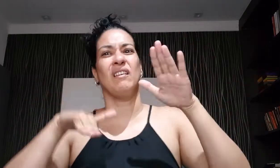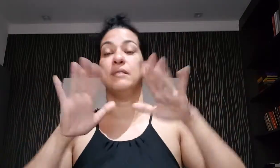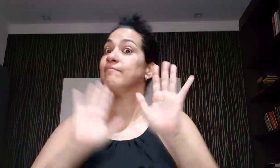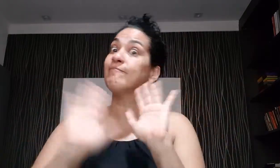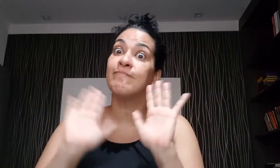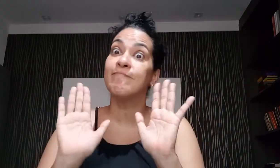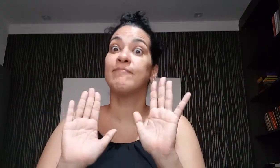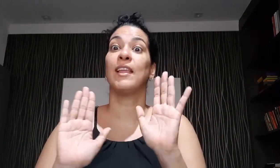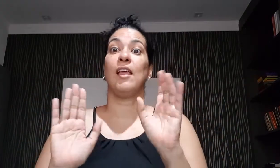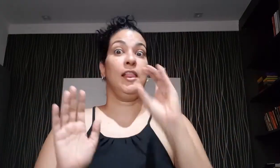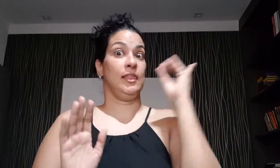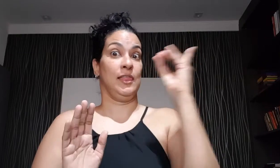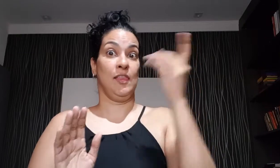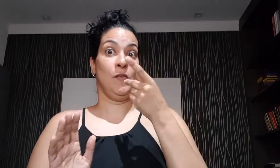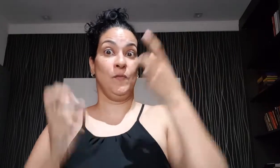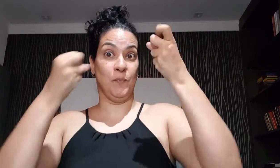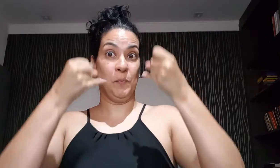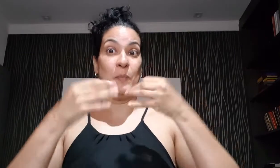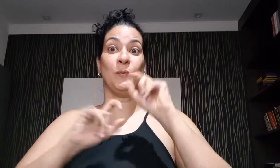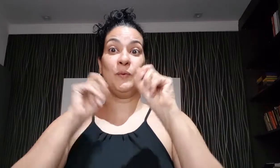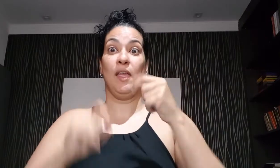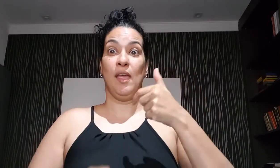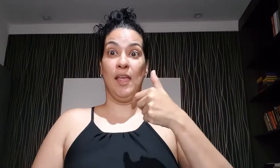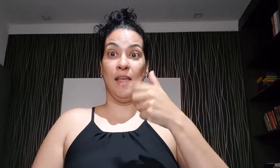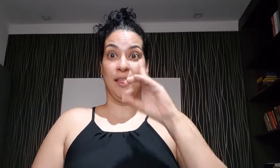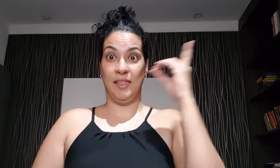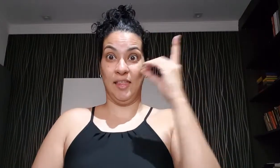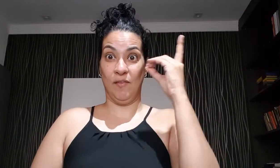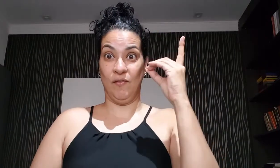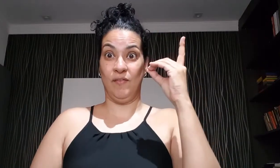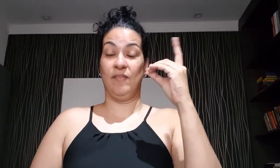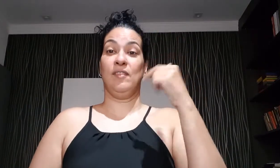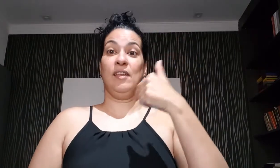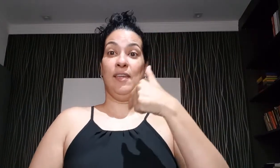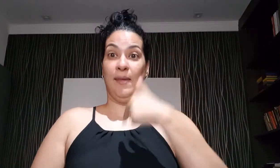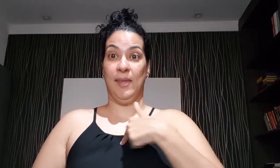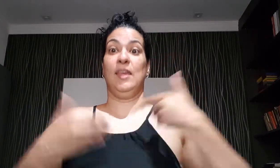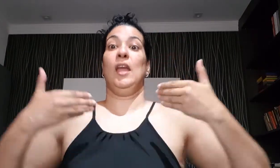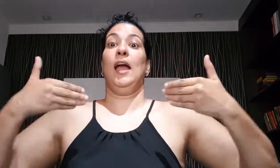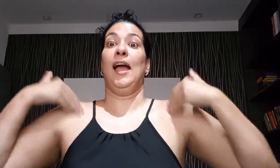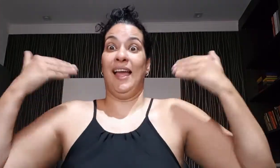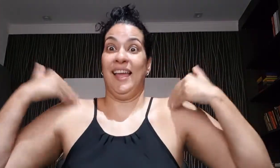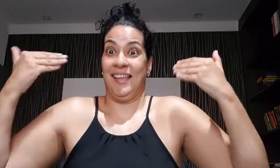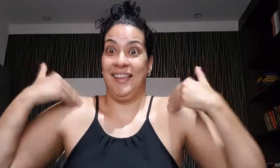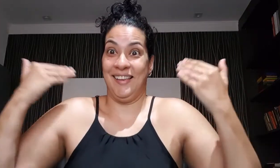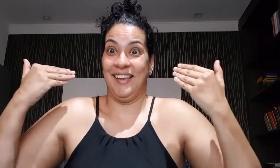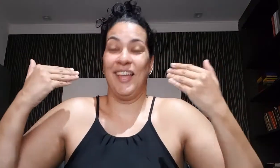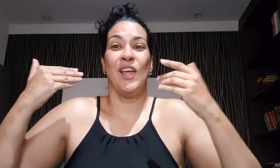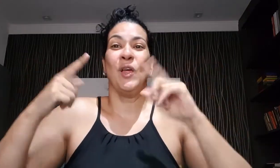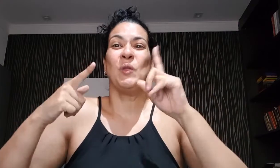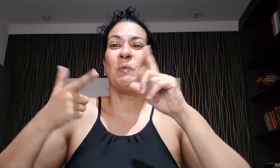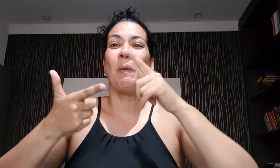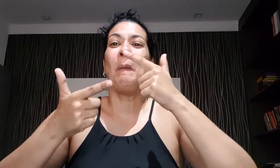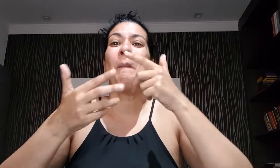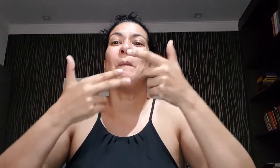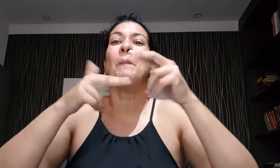diz: por causa de ti, por causa do Senhor, por causa dos feitos de Deus, pelo que Deus fez na minha vida, pelo